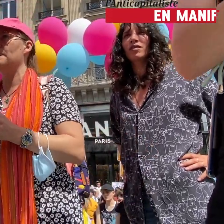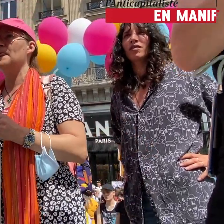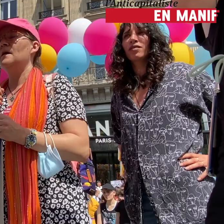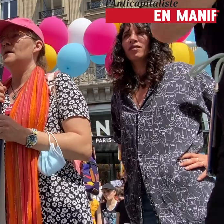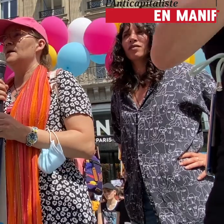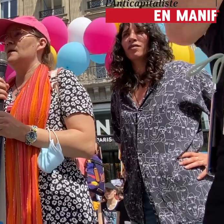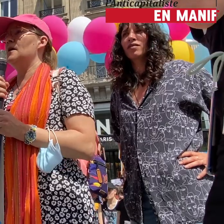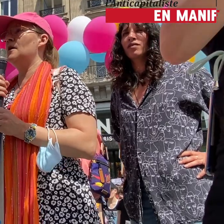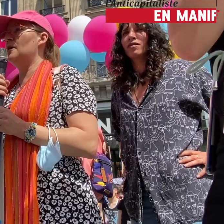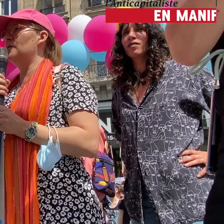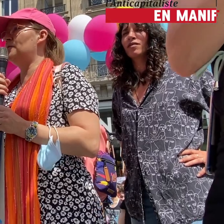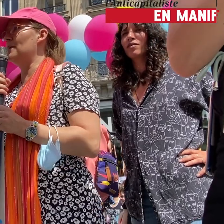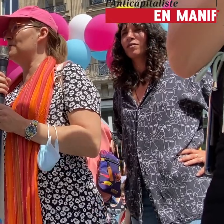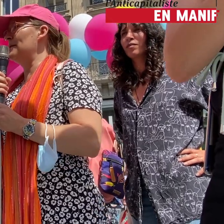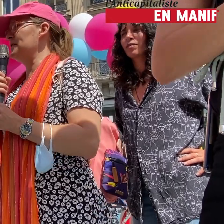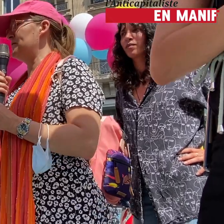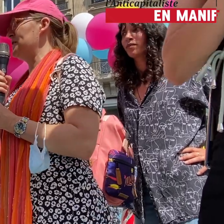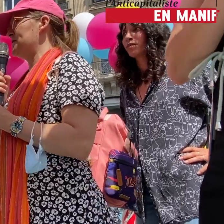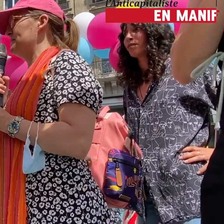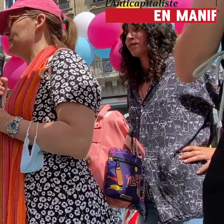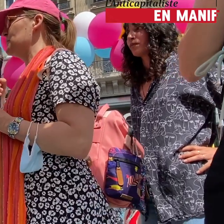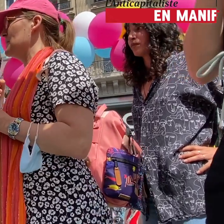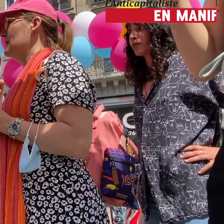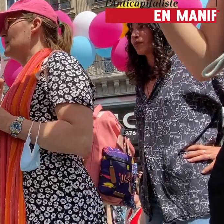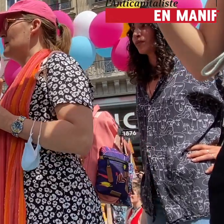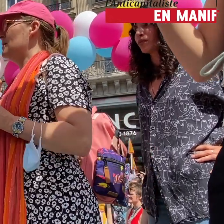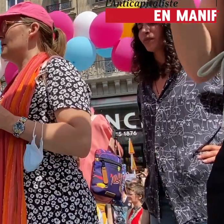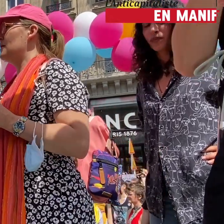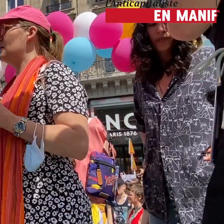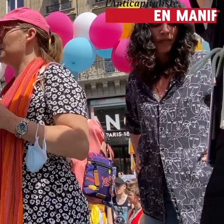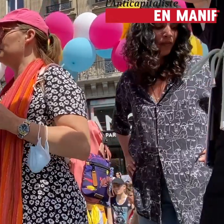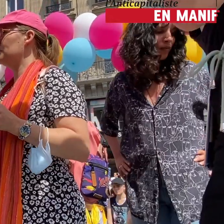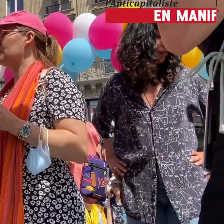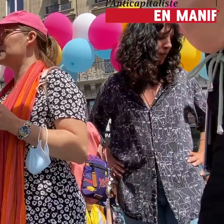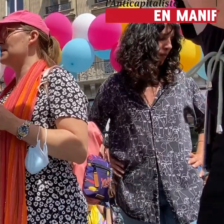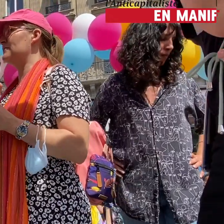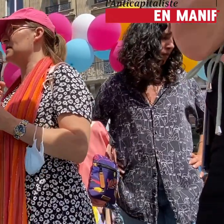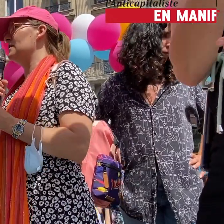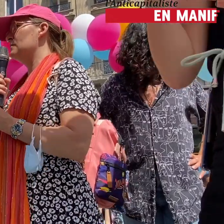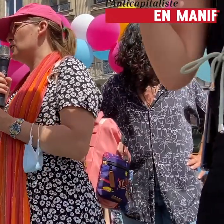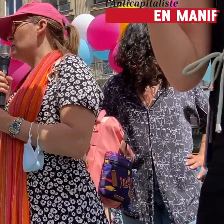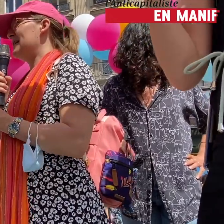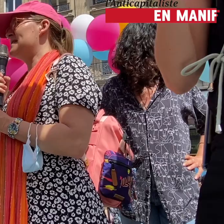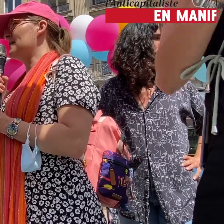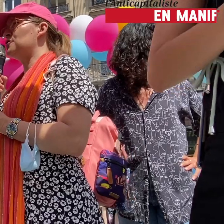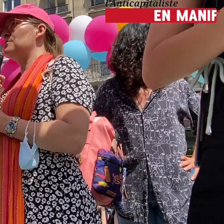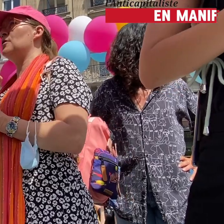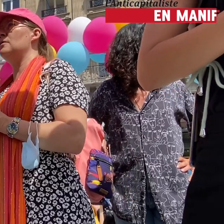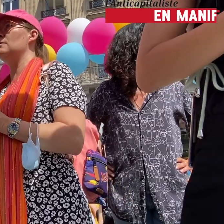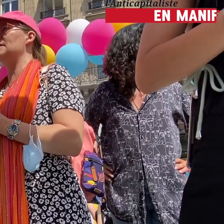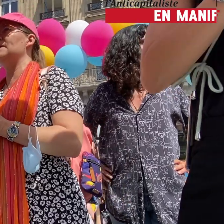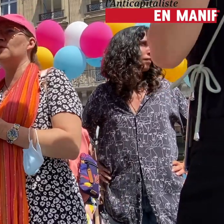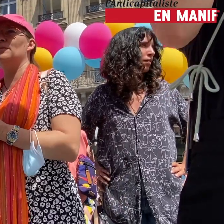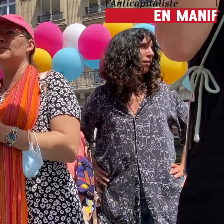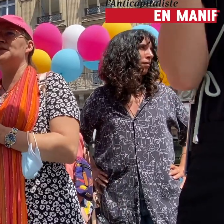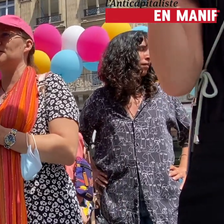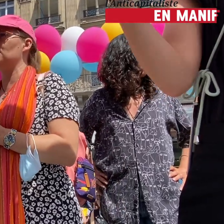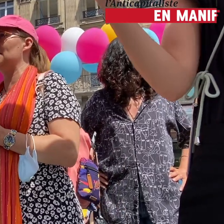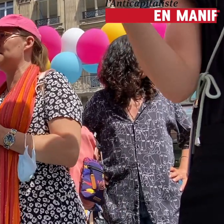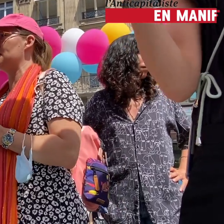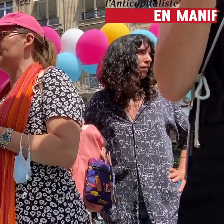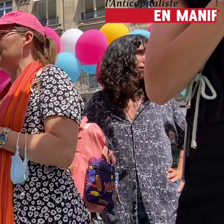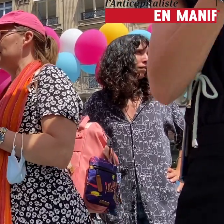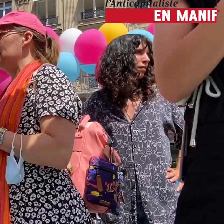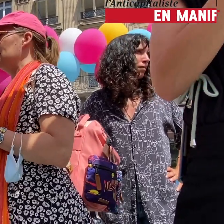Voilà. Femme magnifique, qui avait exactement été dans le même cas